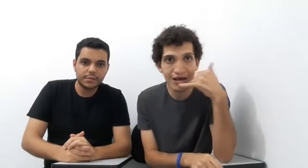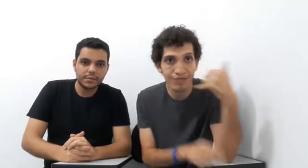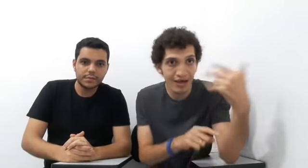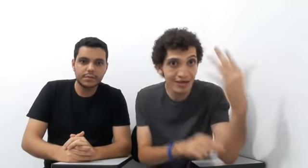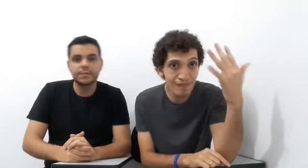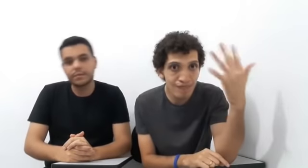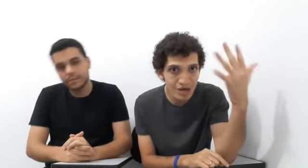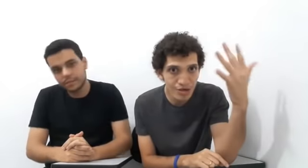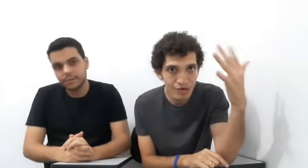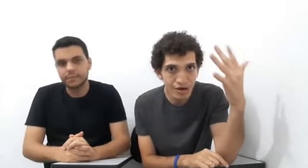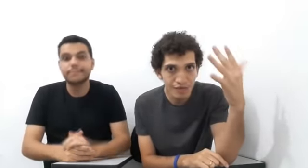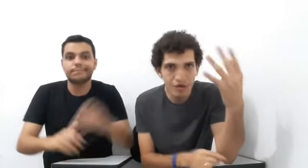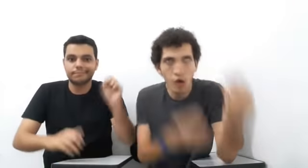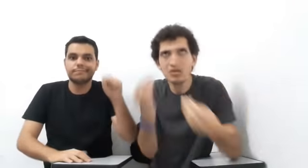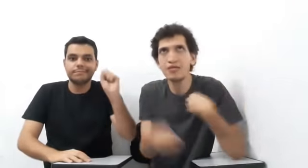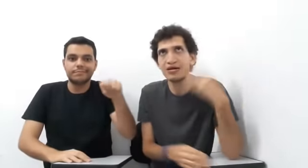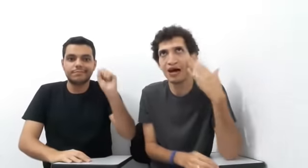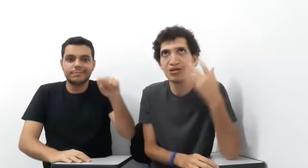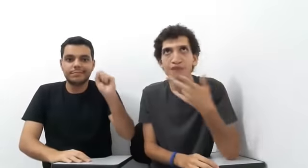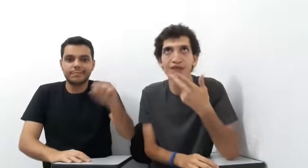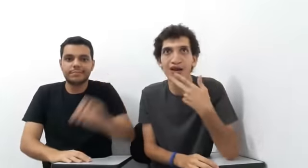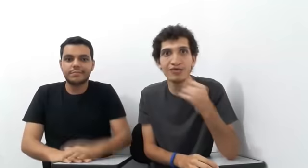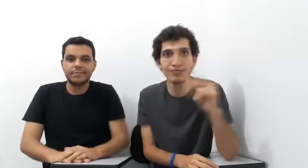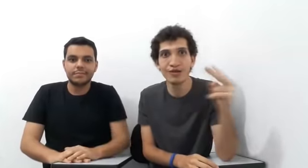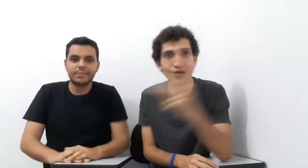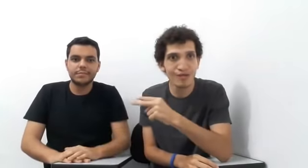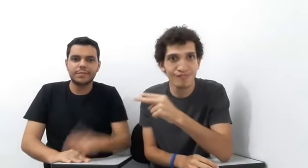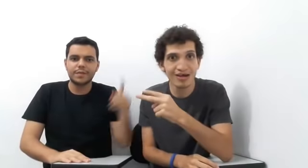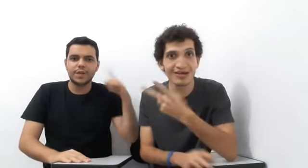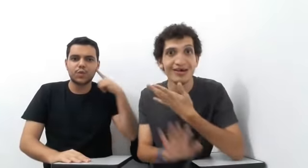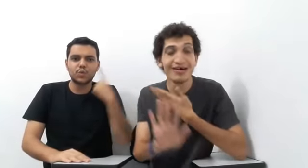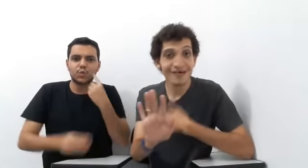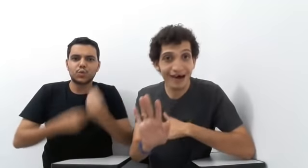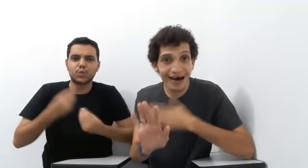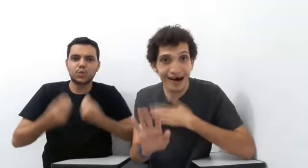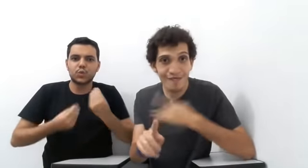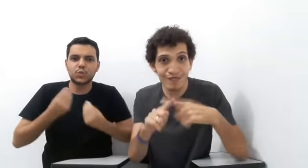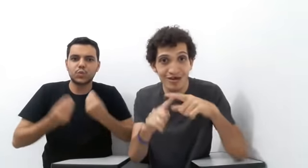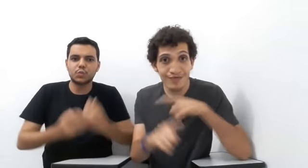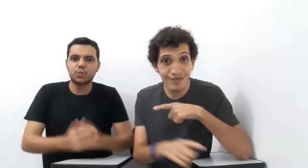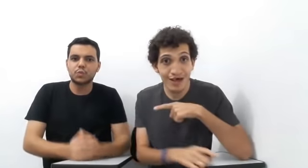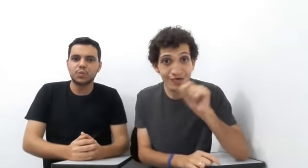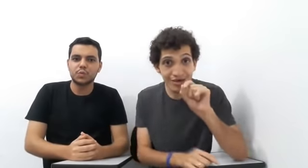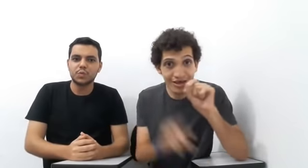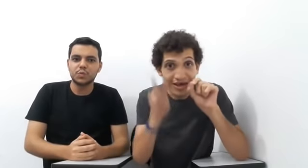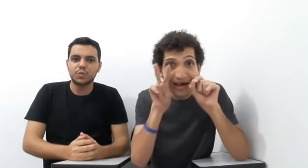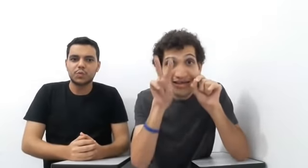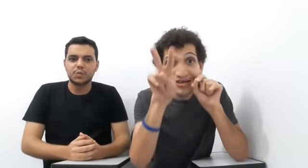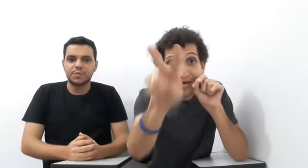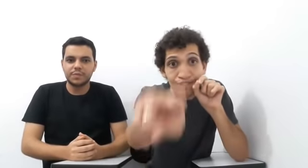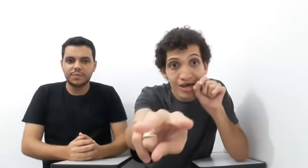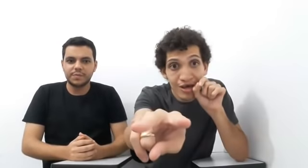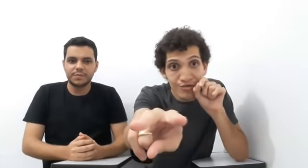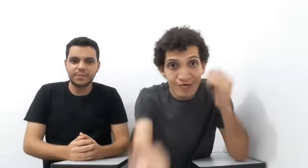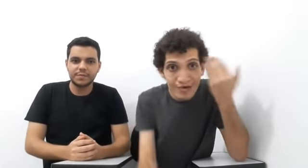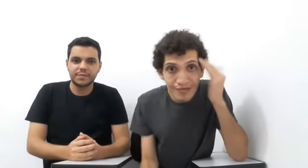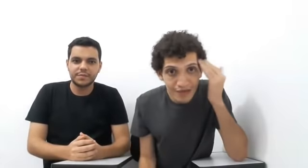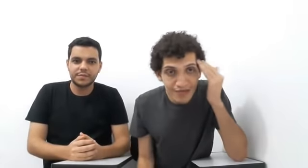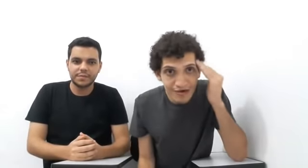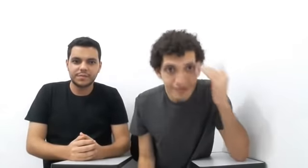tem espelho. E como você está sabendo que está falando, você não está olhando para ele? Então, aula, porque tem o quê? Espelho, entendeu?